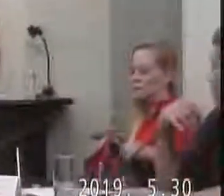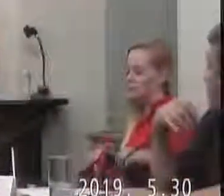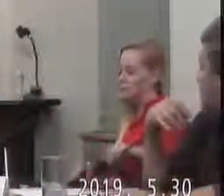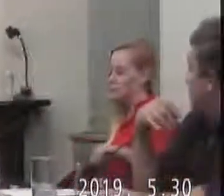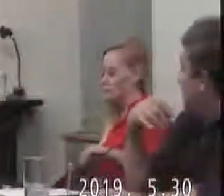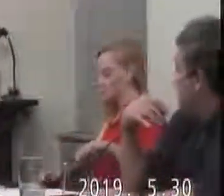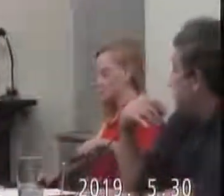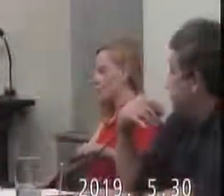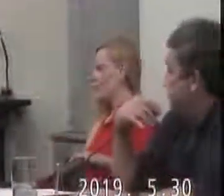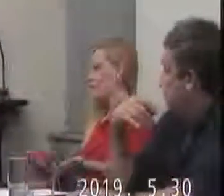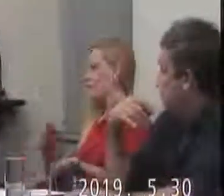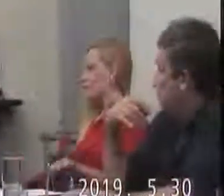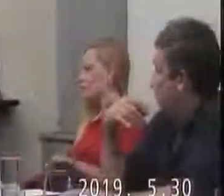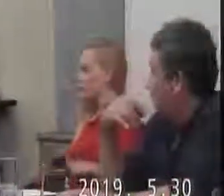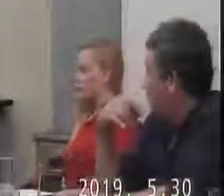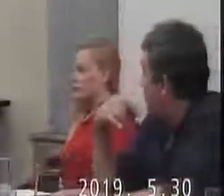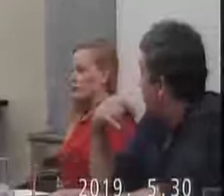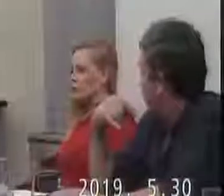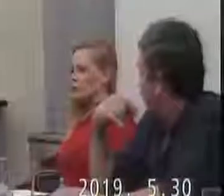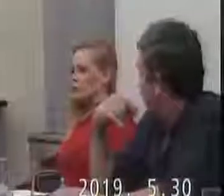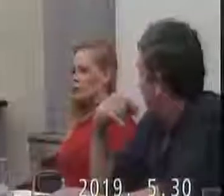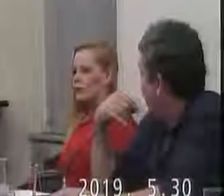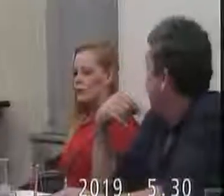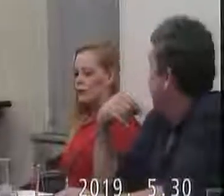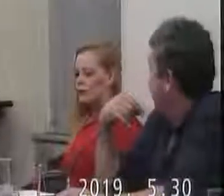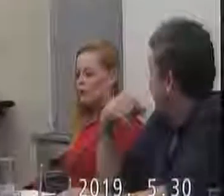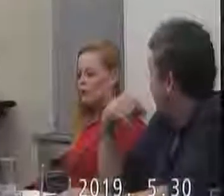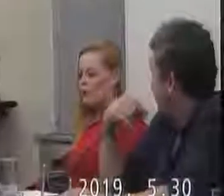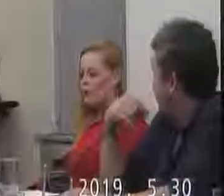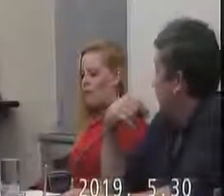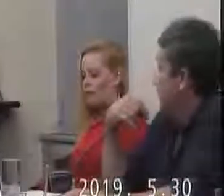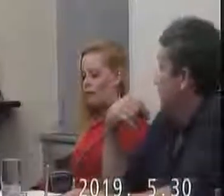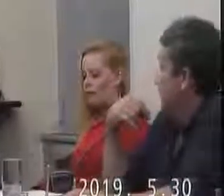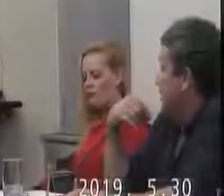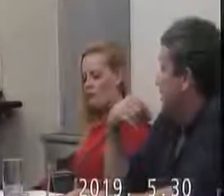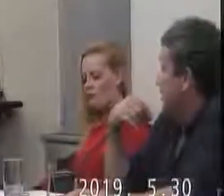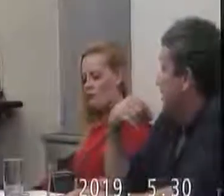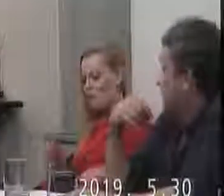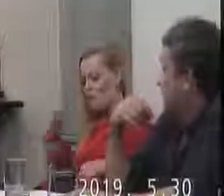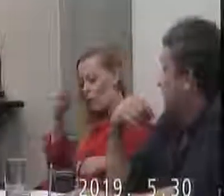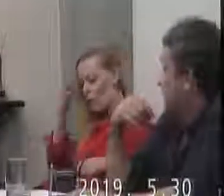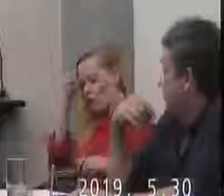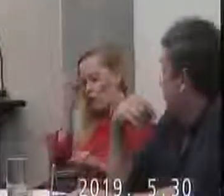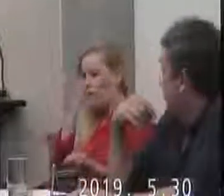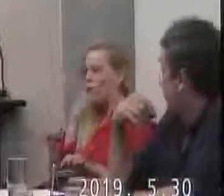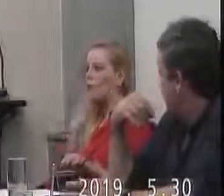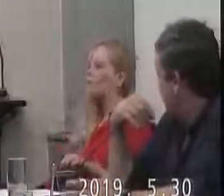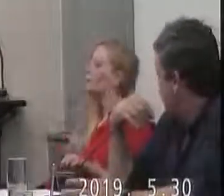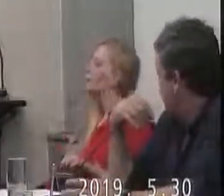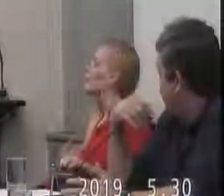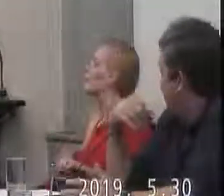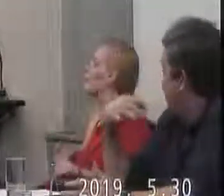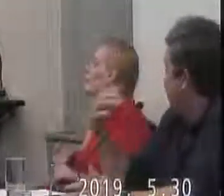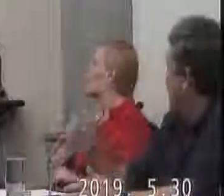gostaria só de dar boas-vindas à senhora aqui na Câmara e que espero a senhora